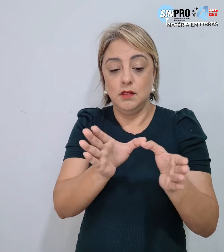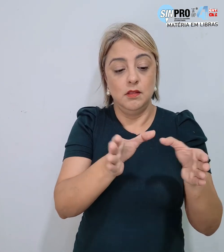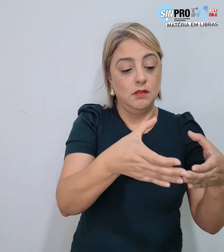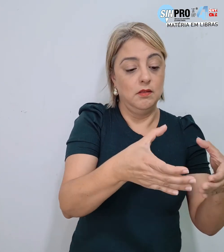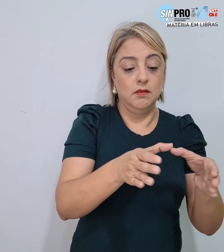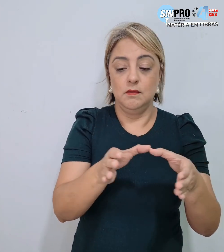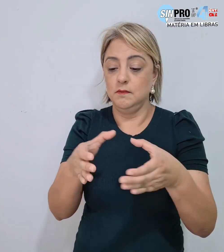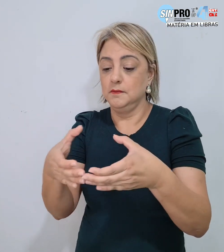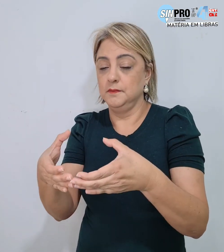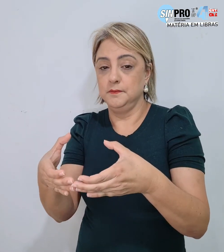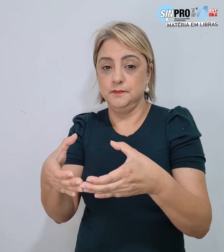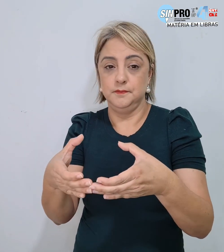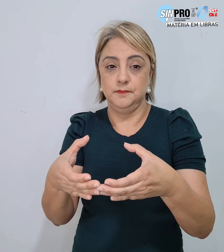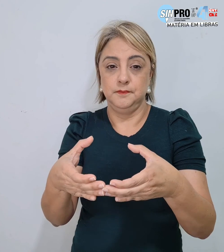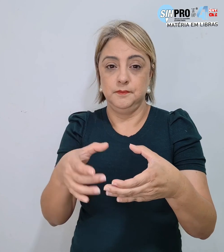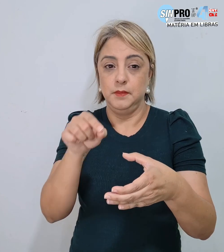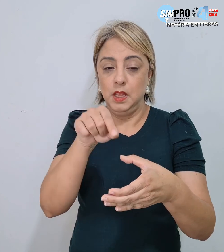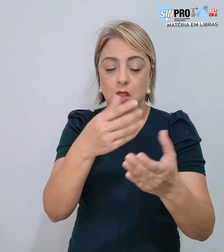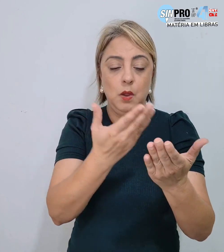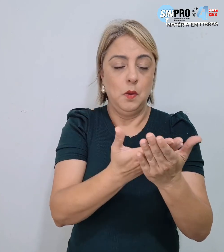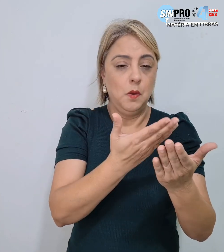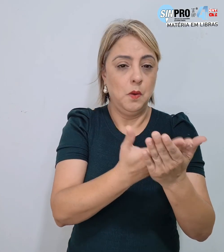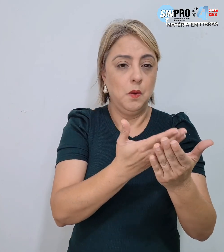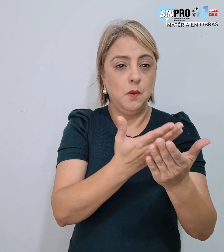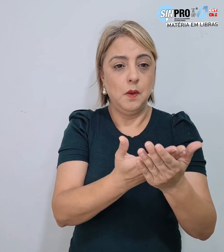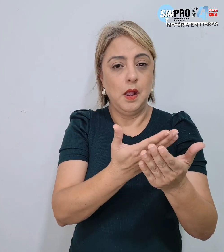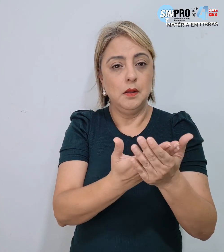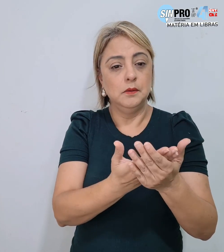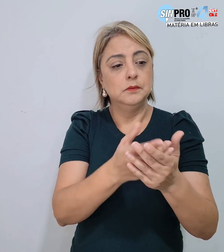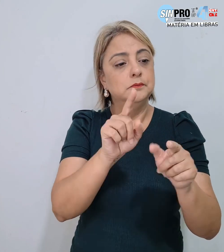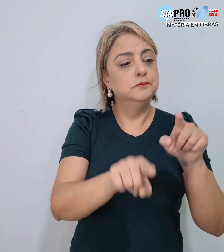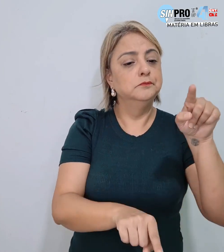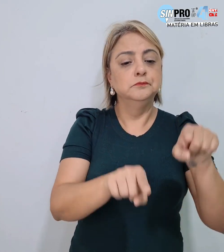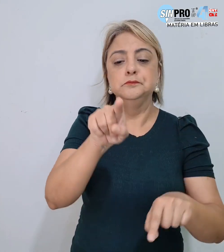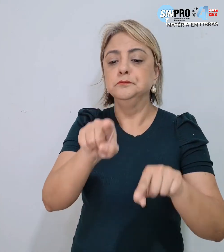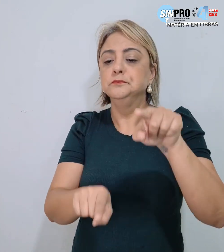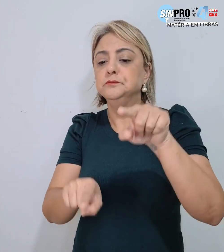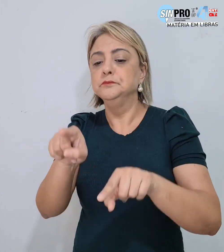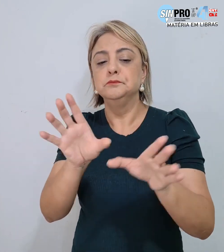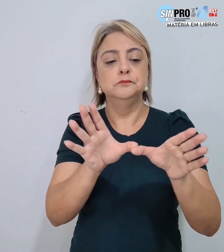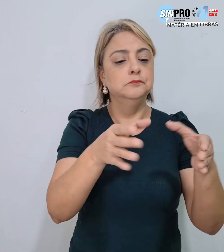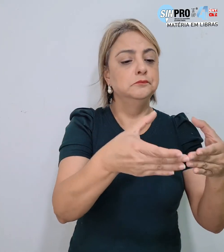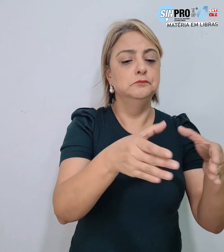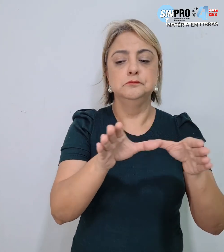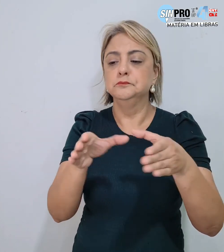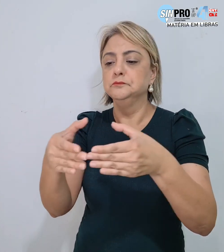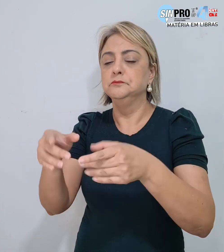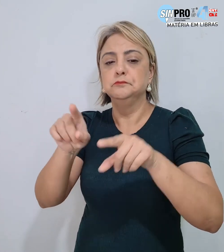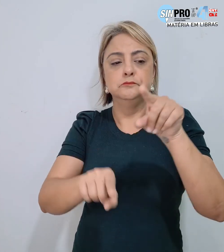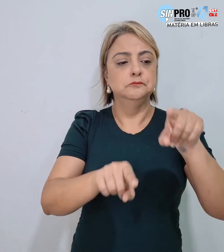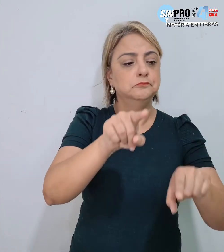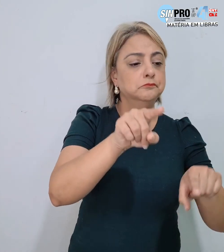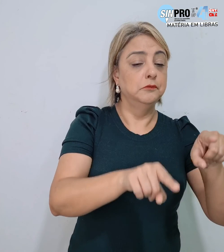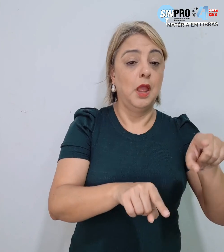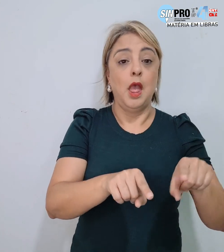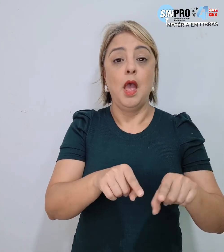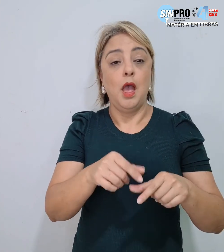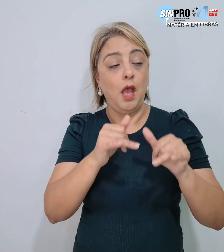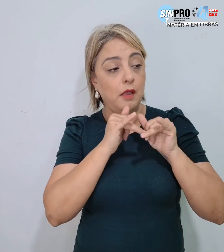grupos bom e com aulas intercaladas entre os grupos e a nota